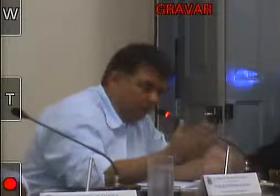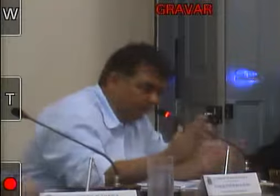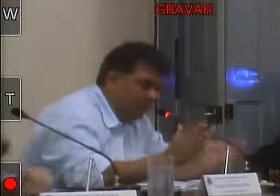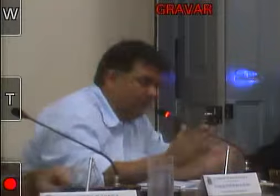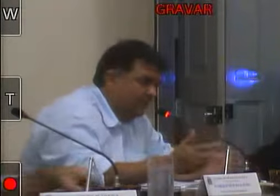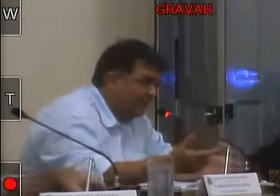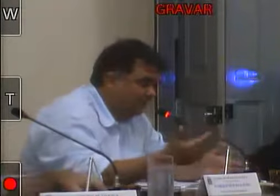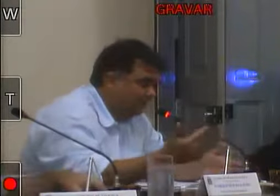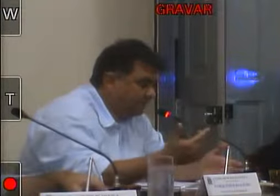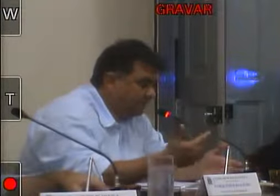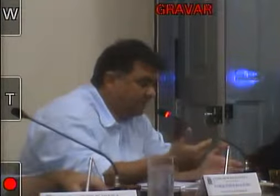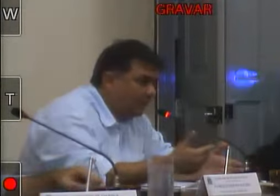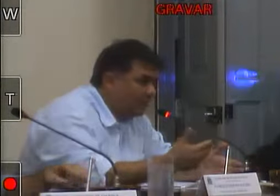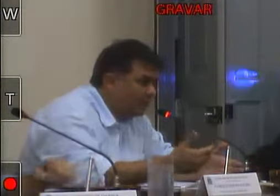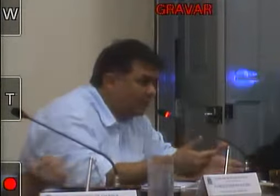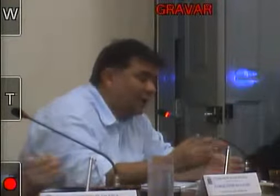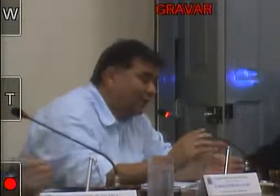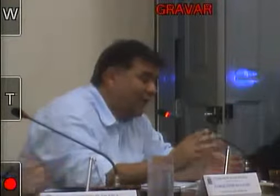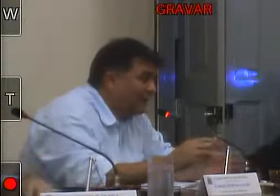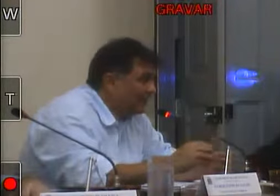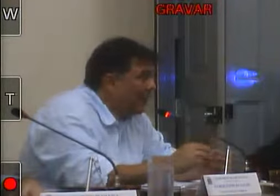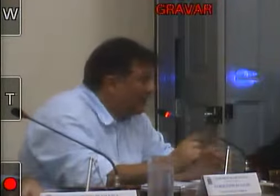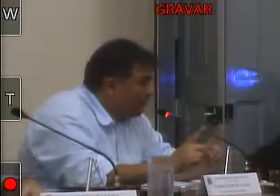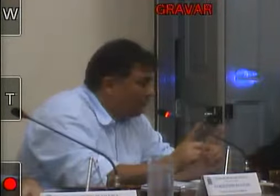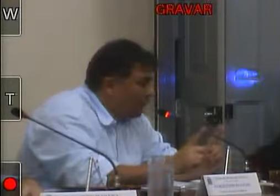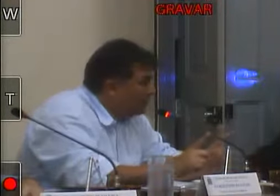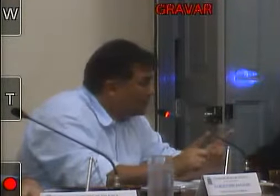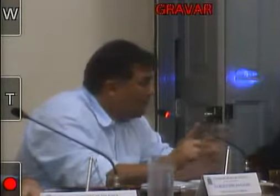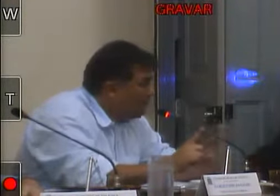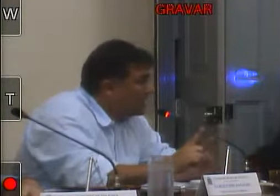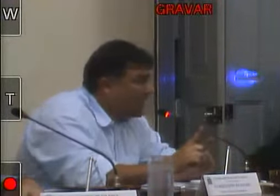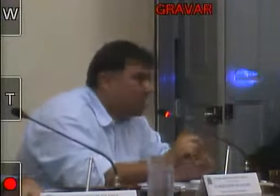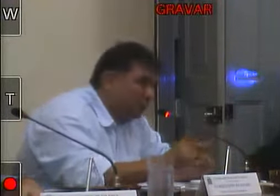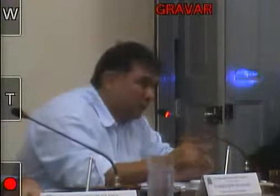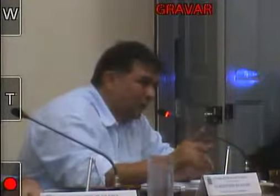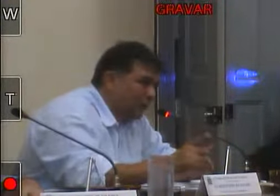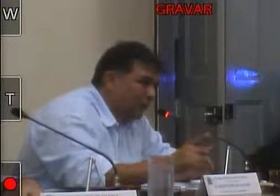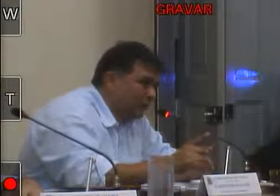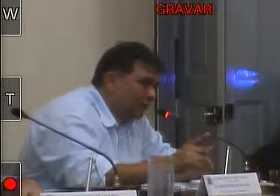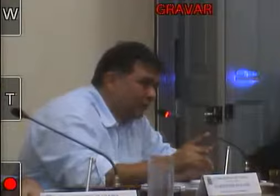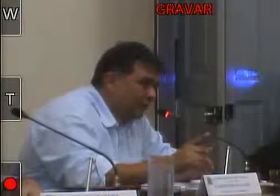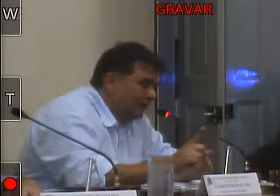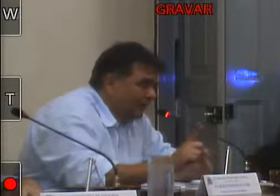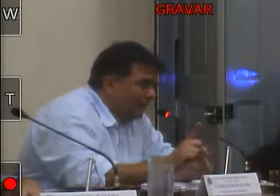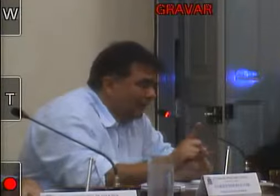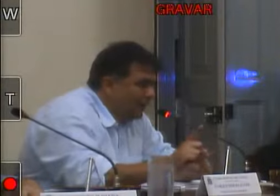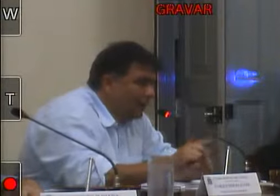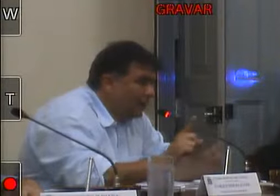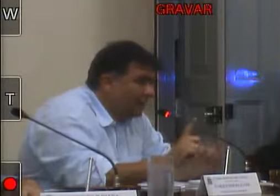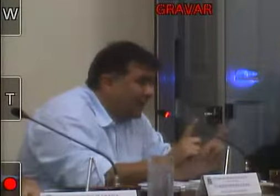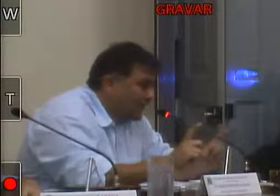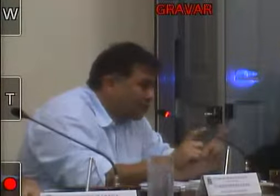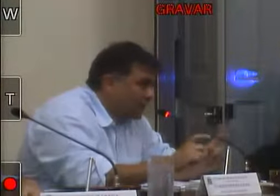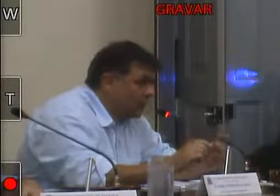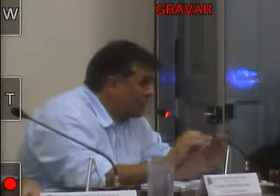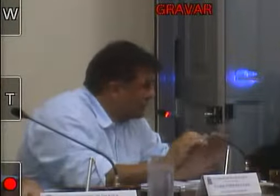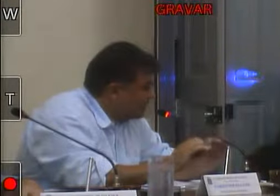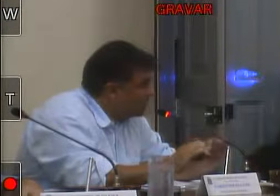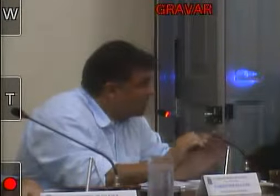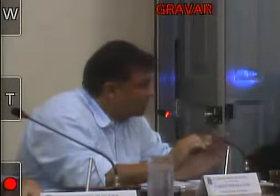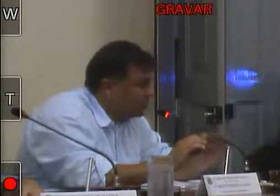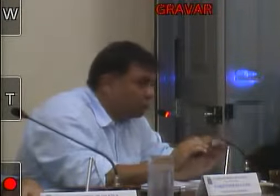te passar essa questão. A SEDAI, eu falei também sobre alguns requerimentos, vereador David, que estão atrasados com a